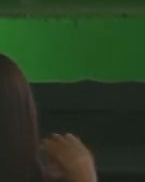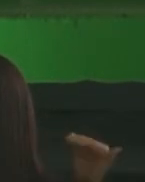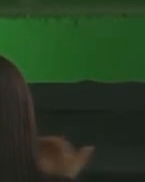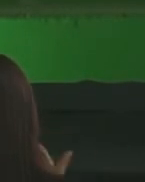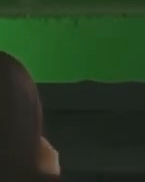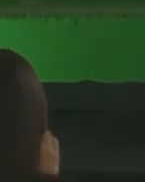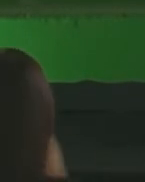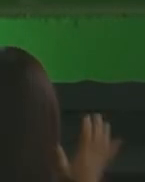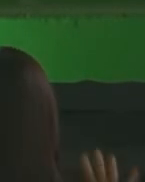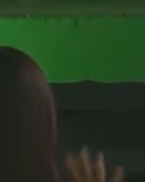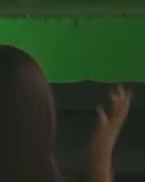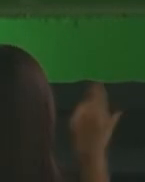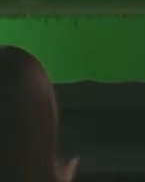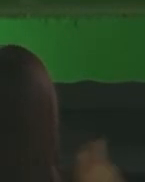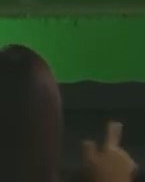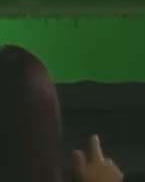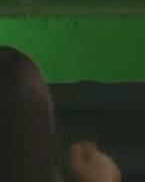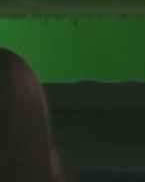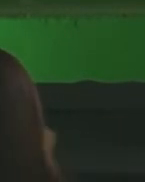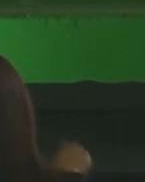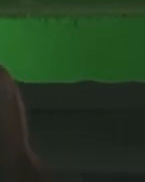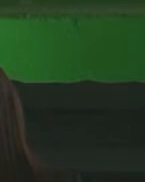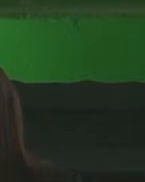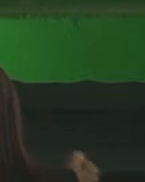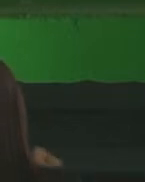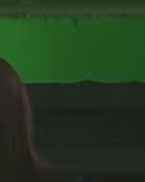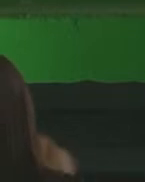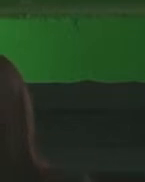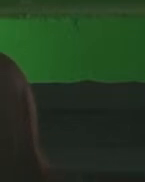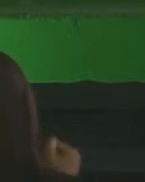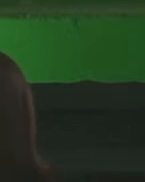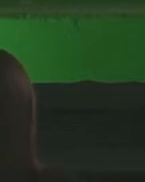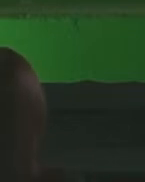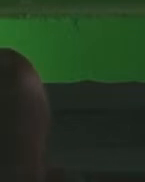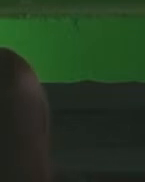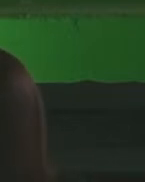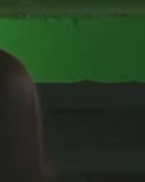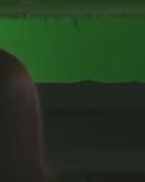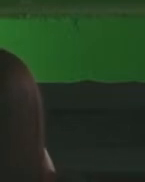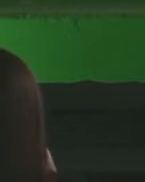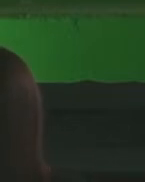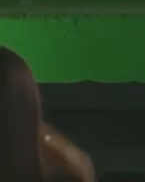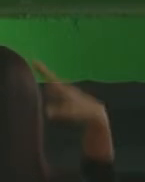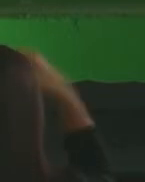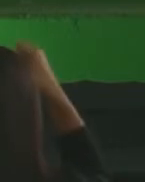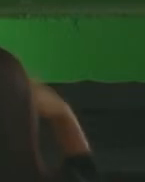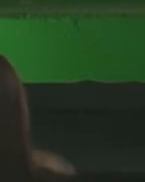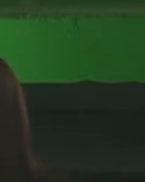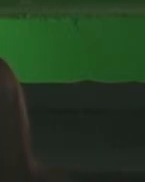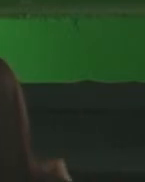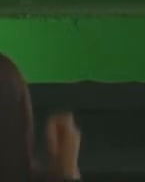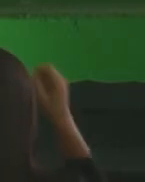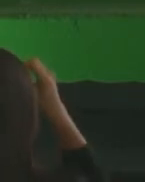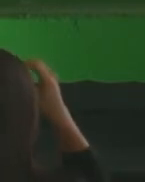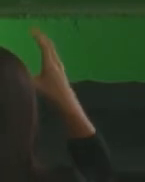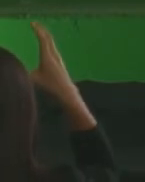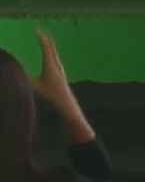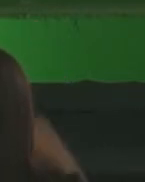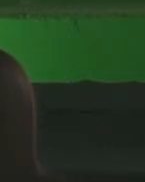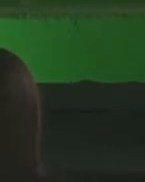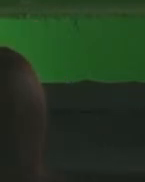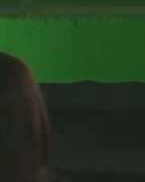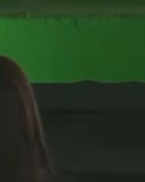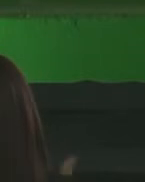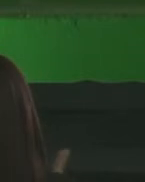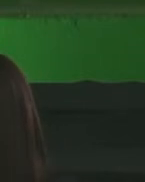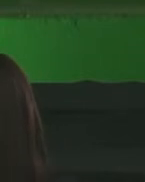ou na nossa sala, né, eu divido sala com o Edgar, é sempre um momento de aprendizagem. E até alguns nuances da trajetória